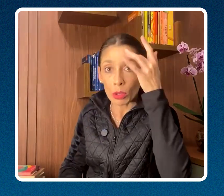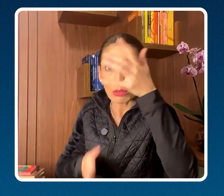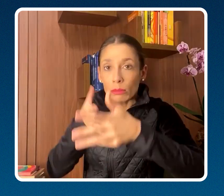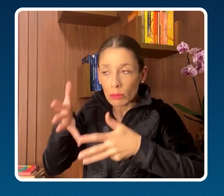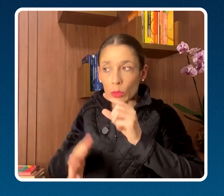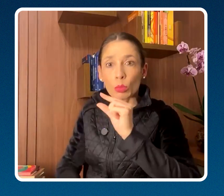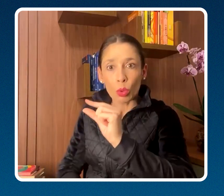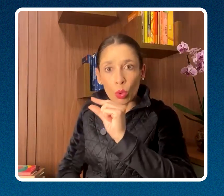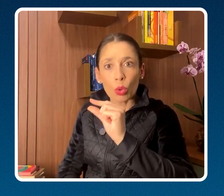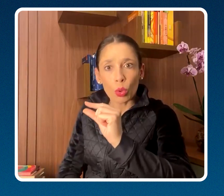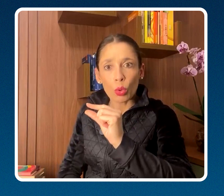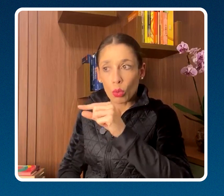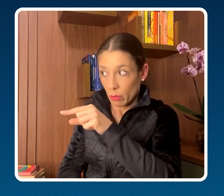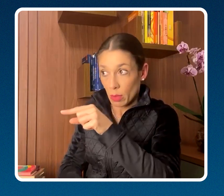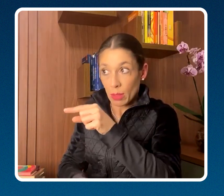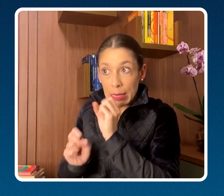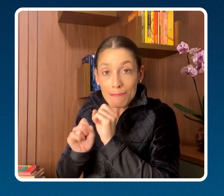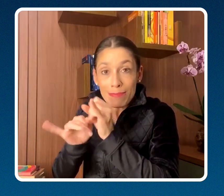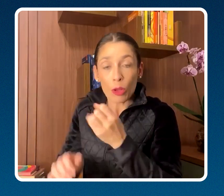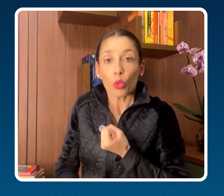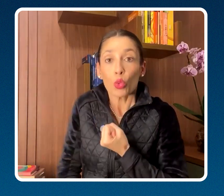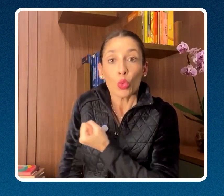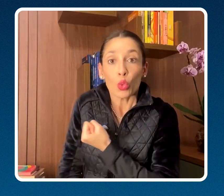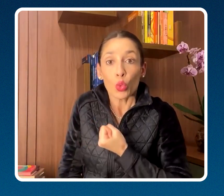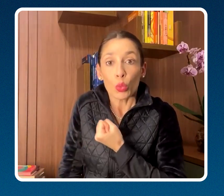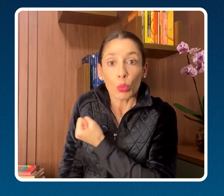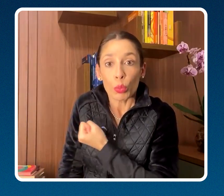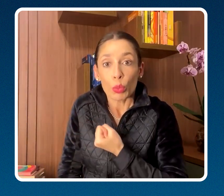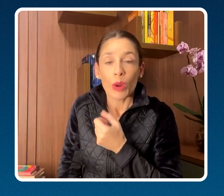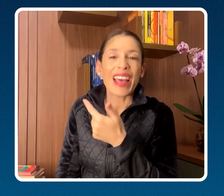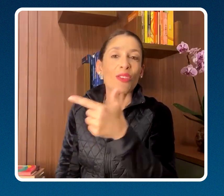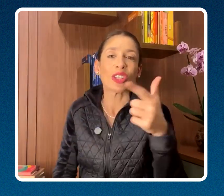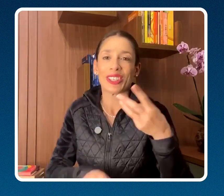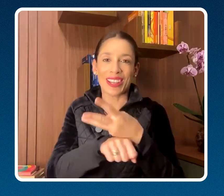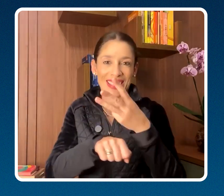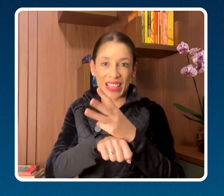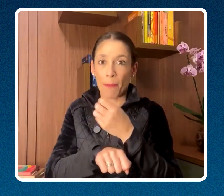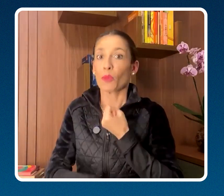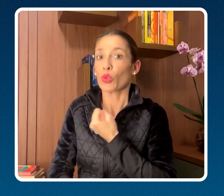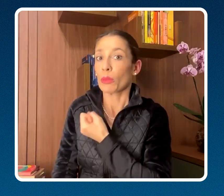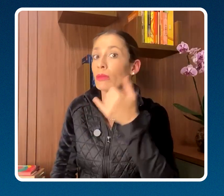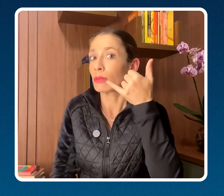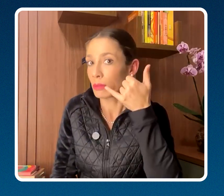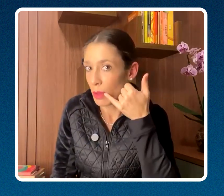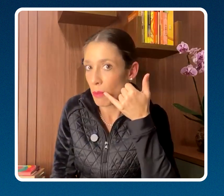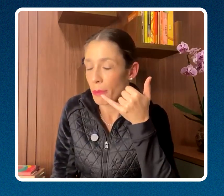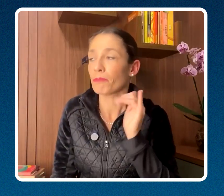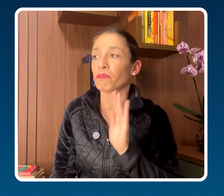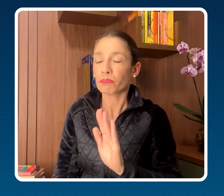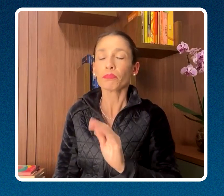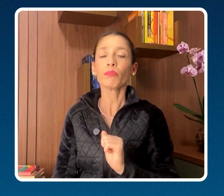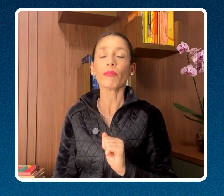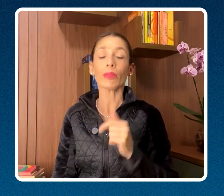faz assim, né, para dar o número do meu não tinha WhatsApp, dar o número do meu celular. E assim ele fazia. Nesse dia eu